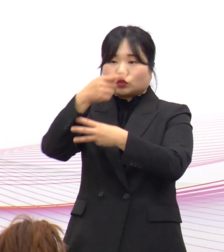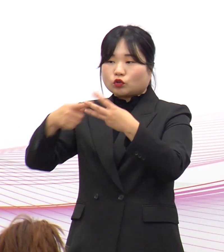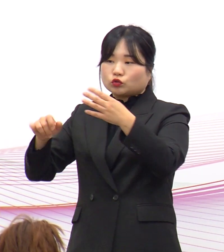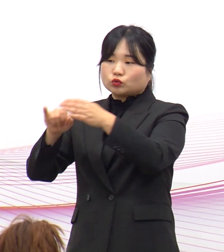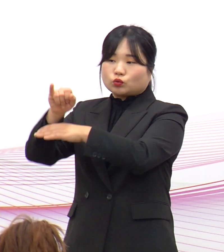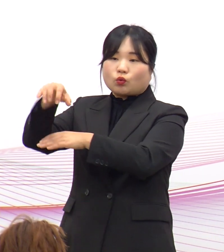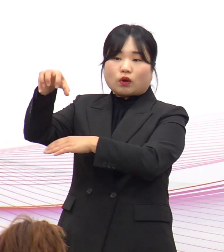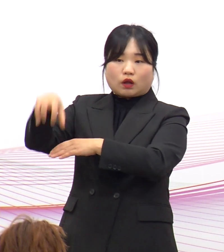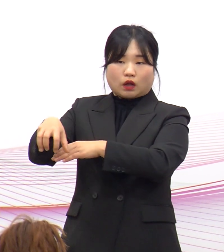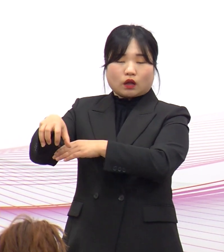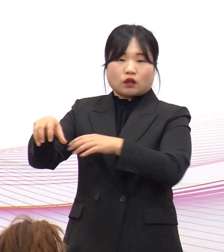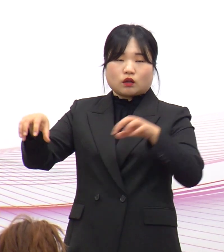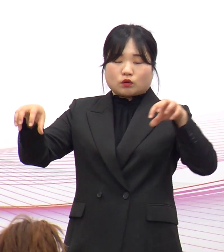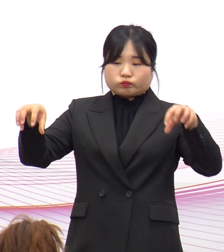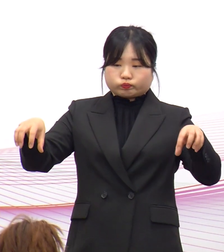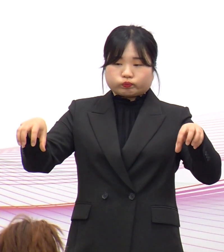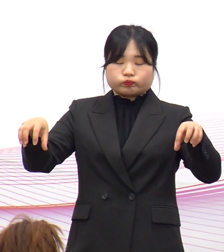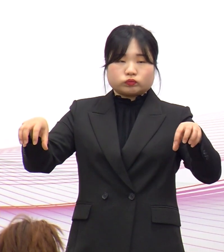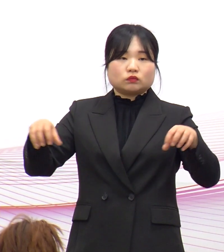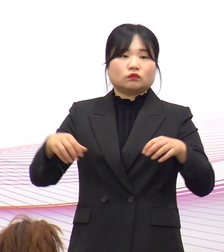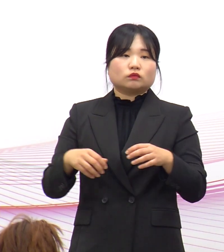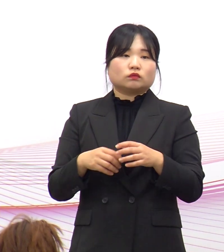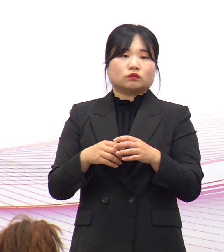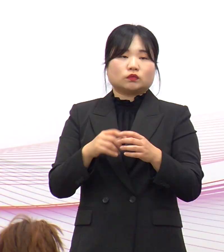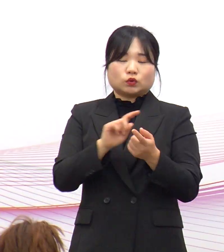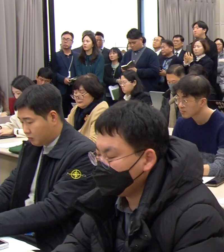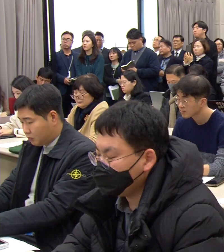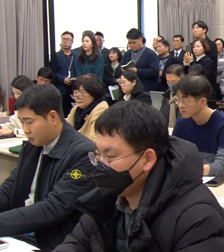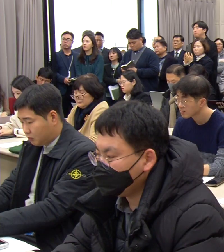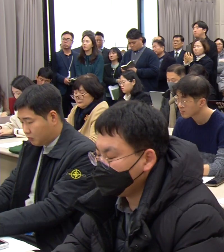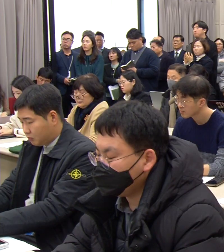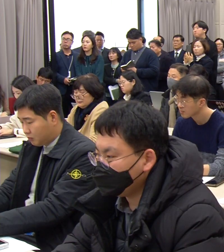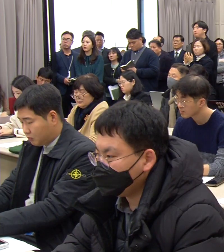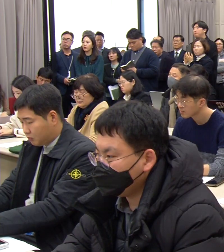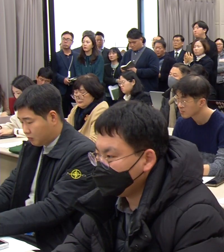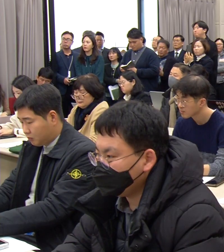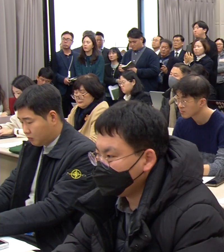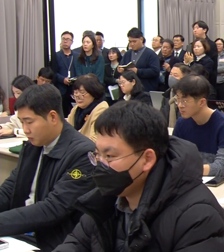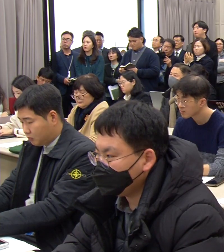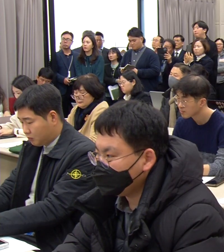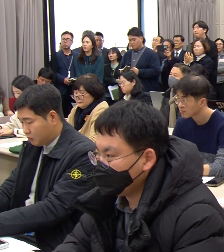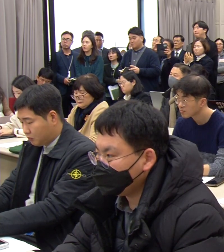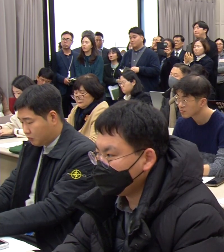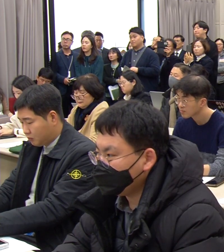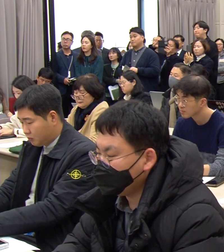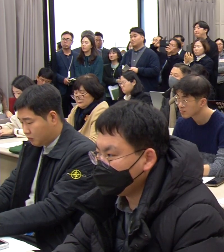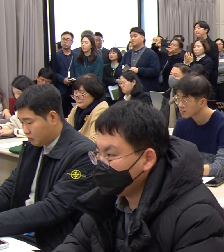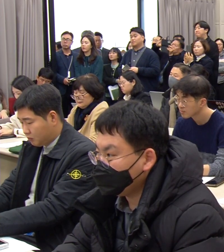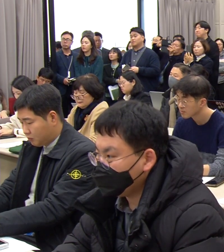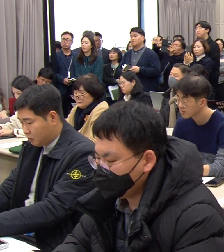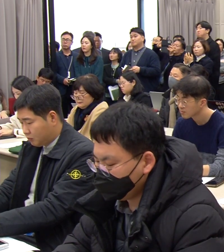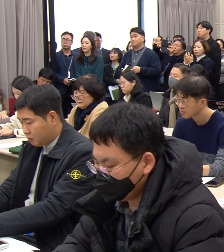청주공항까지 이런 저 도시 간 연결하는 교통이 굉장히 흐름이 빨라지고 접근